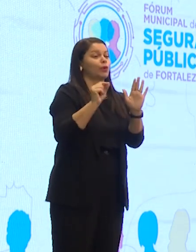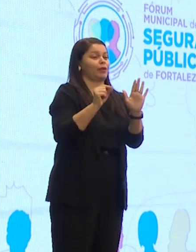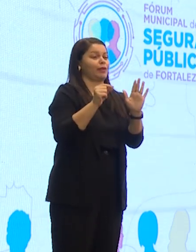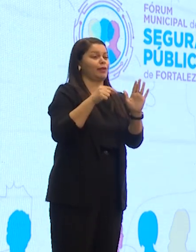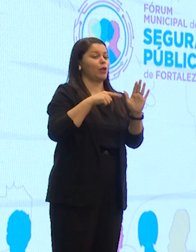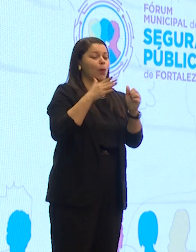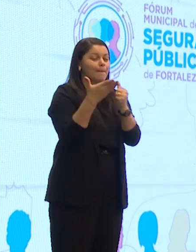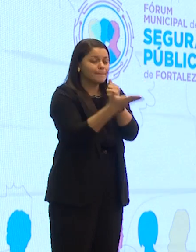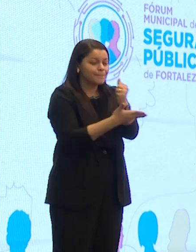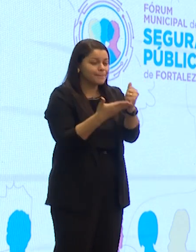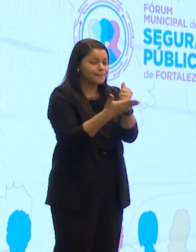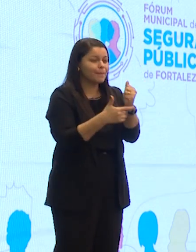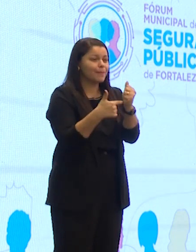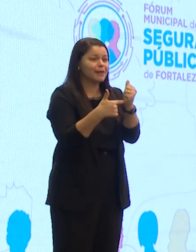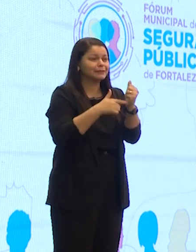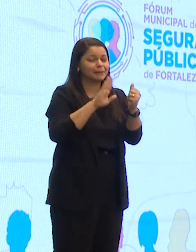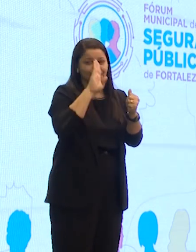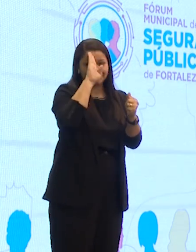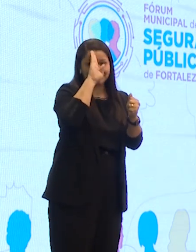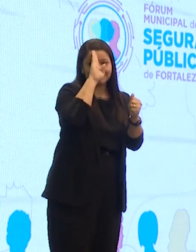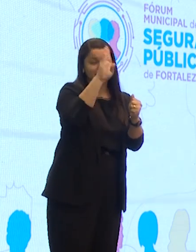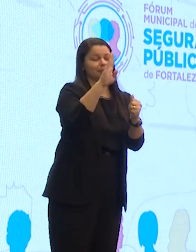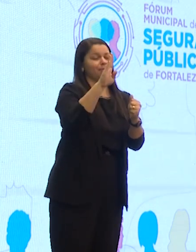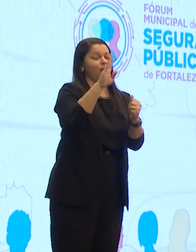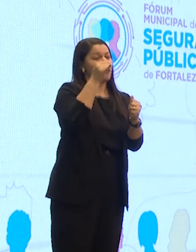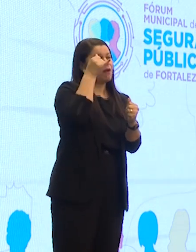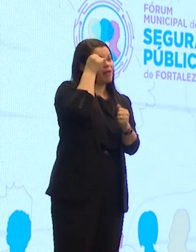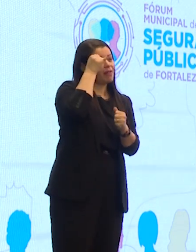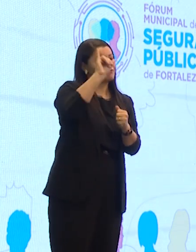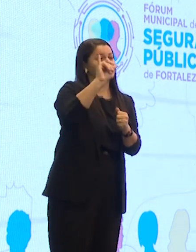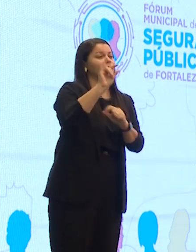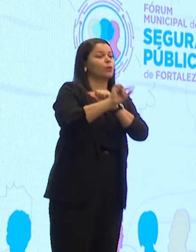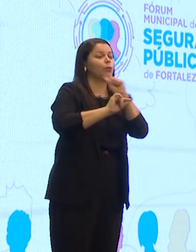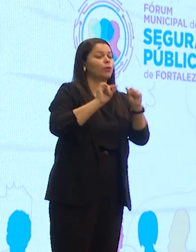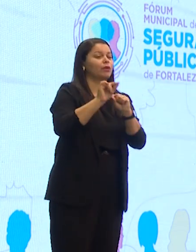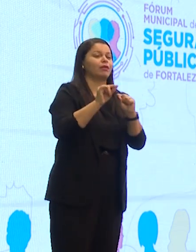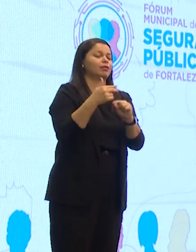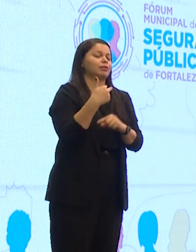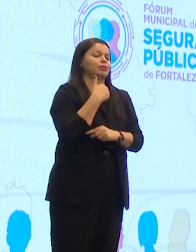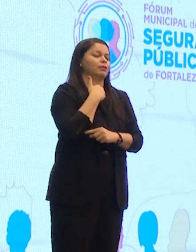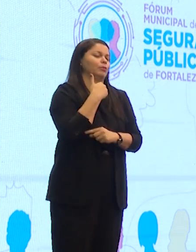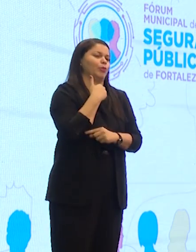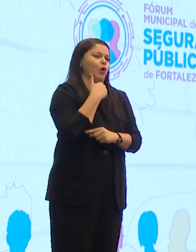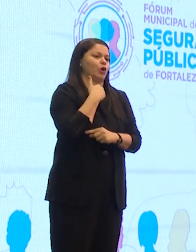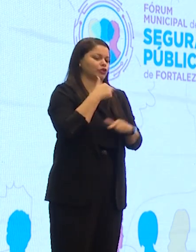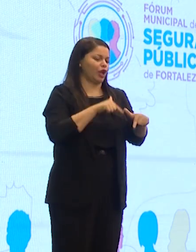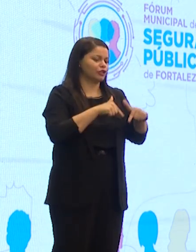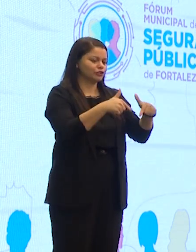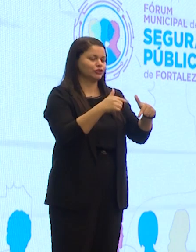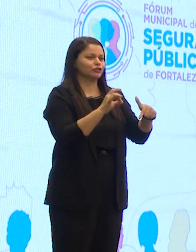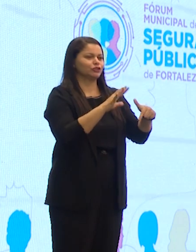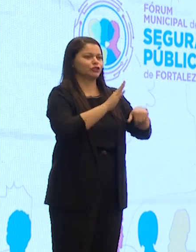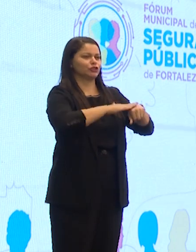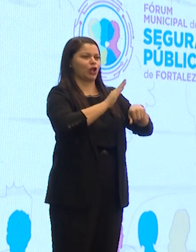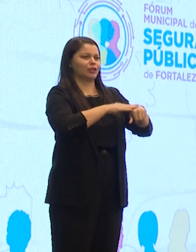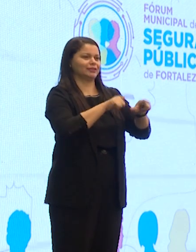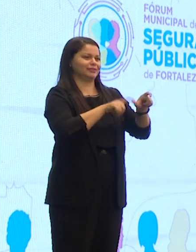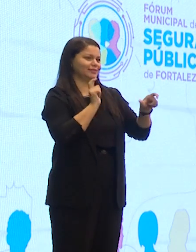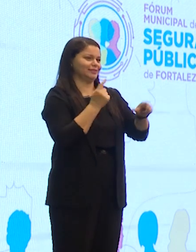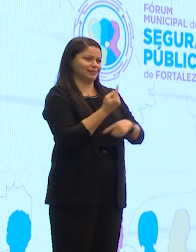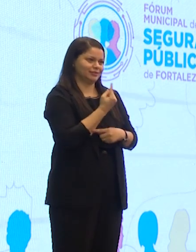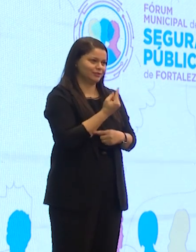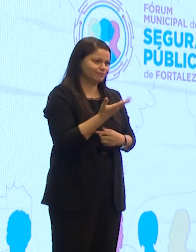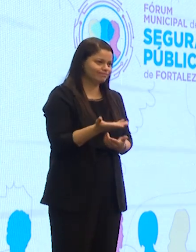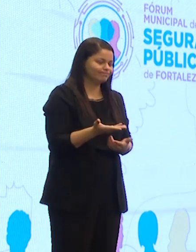pilar central da prevenção, insubstituível, não pode agir sozinho. Então, a